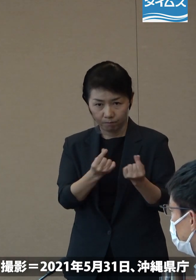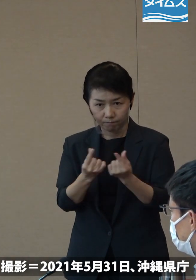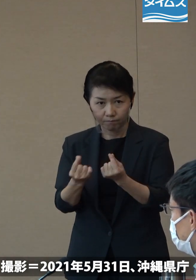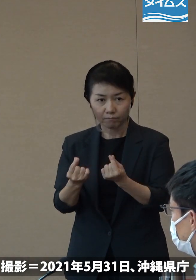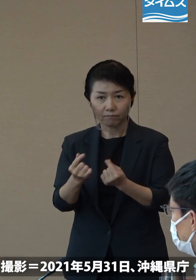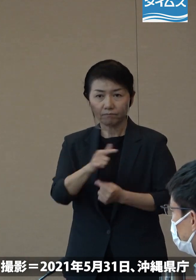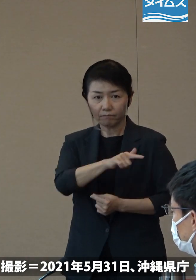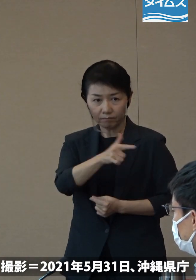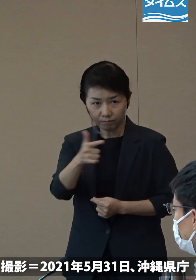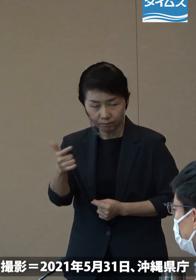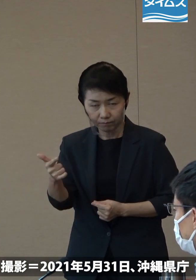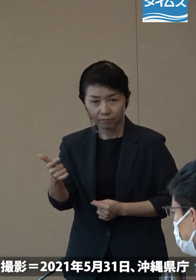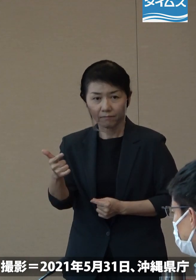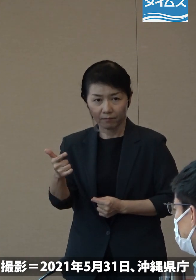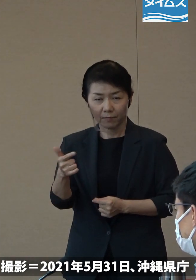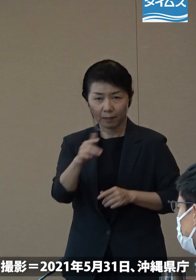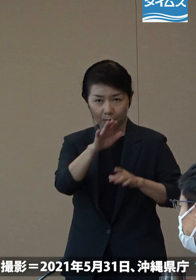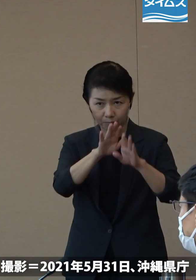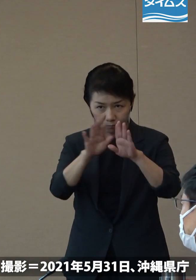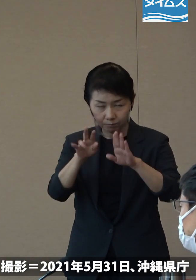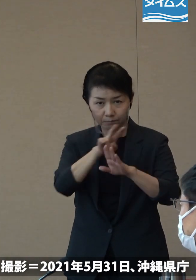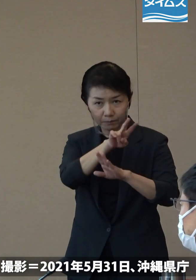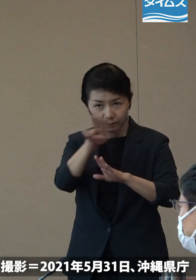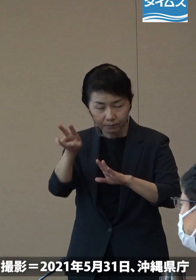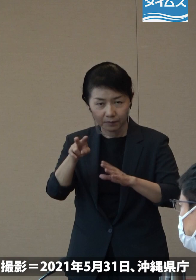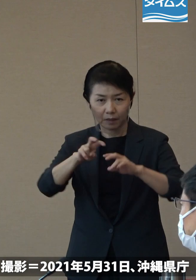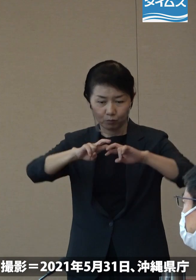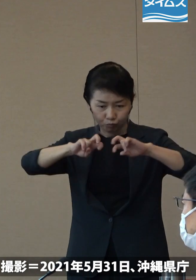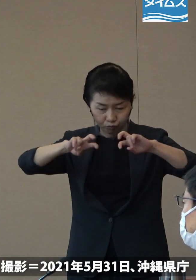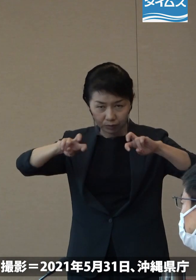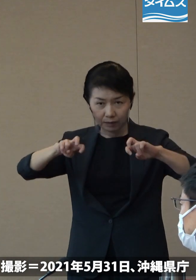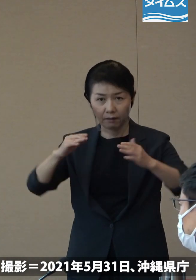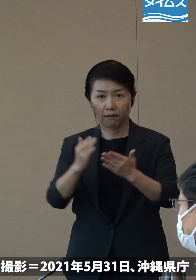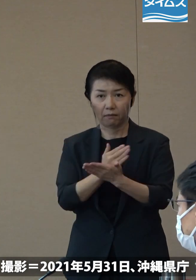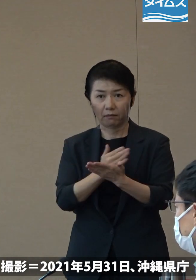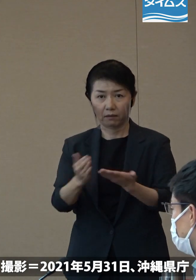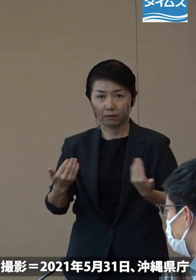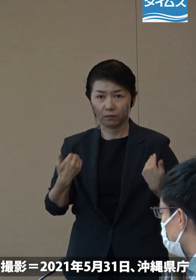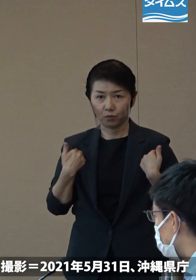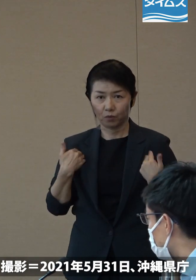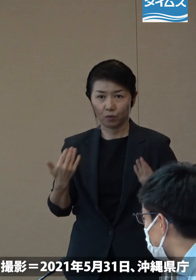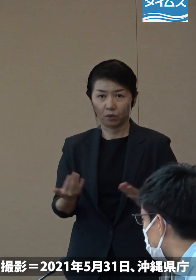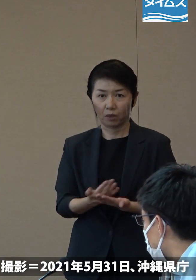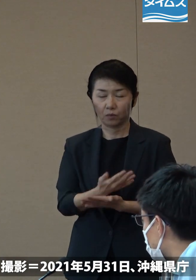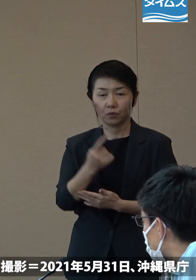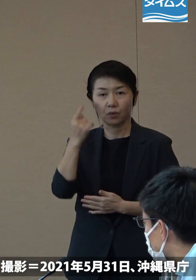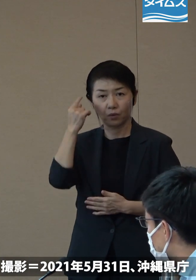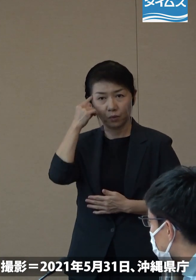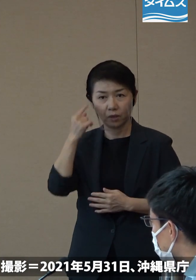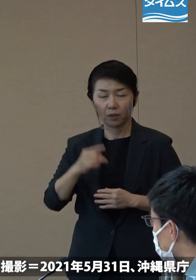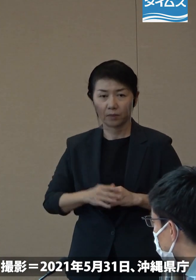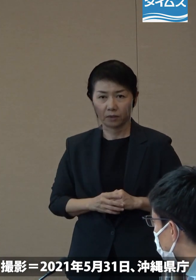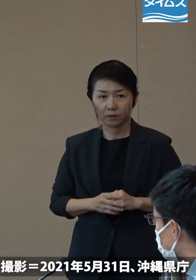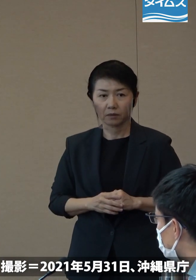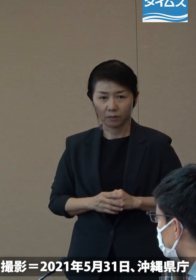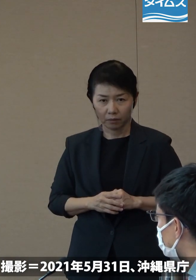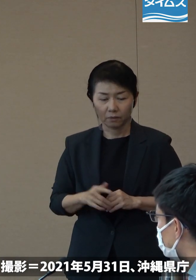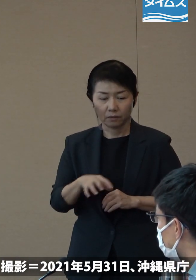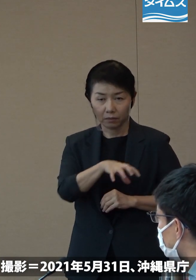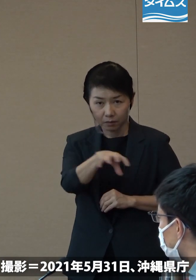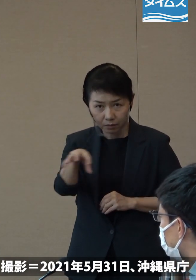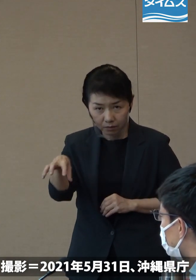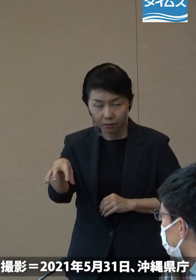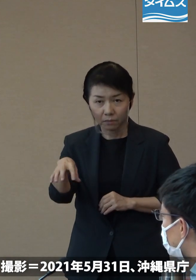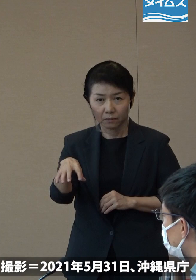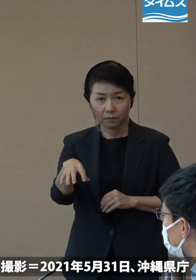りとさまざまな要因から分析し判断をしていかないといけないのではないかと思いますが、私はまあ、あらゆる場面におい